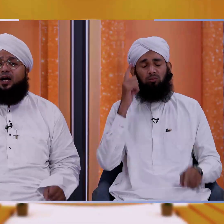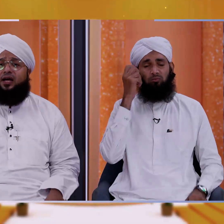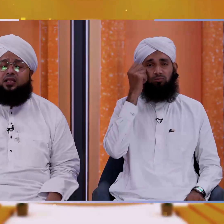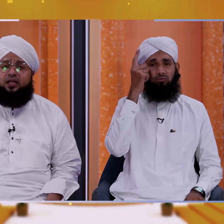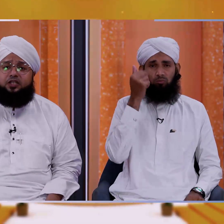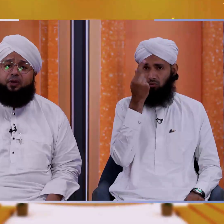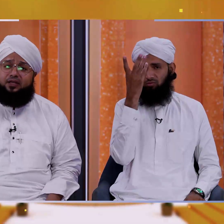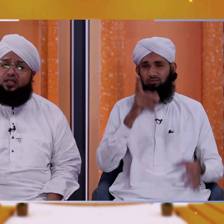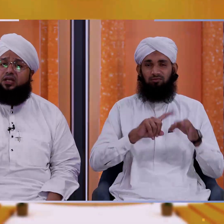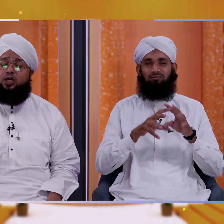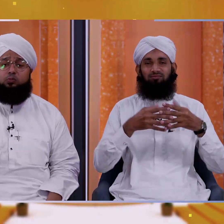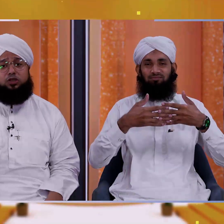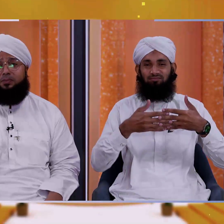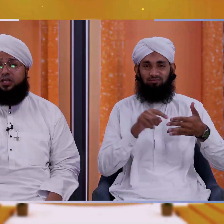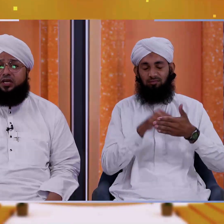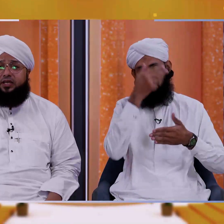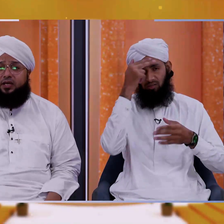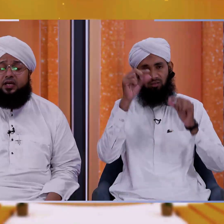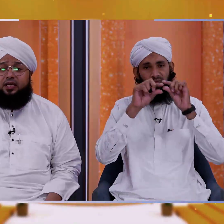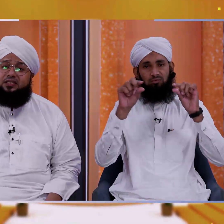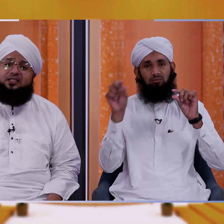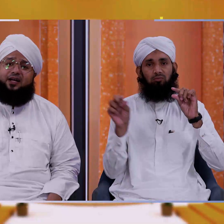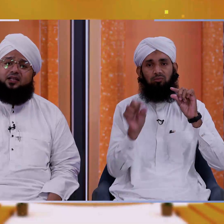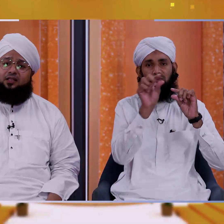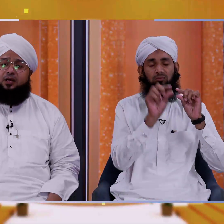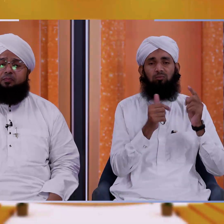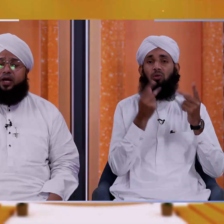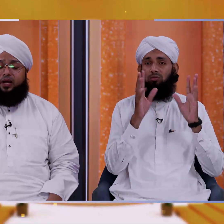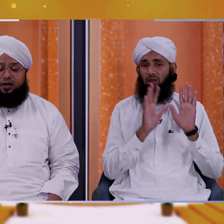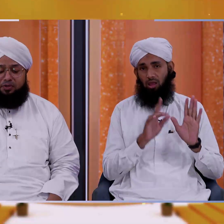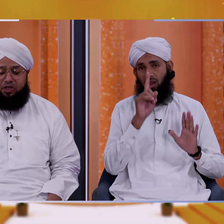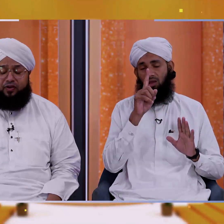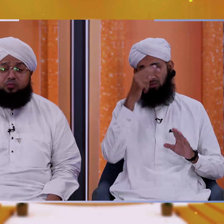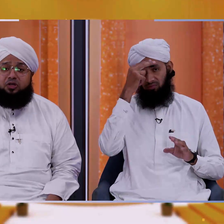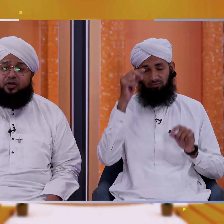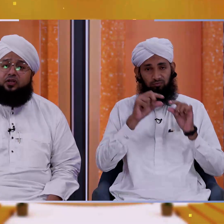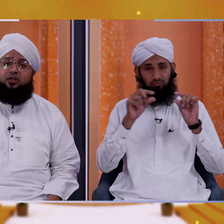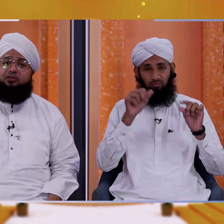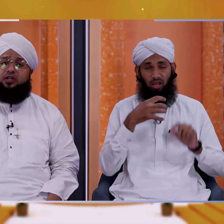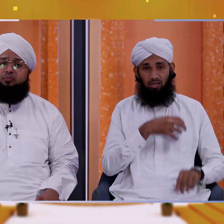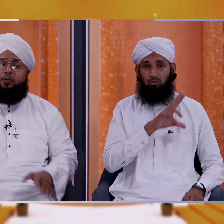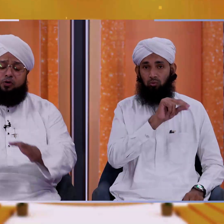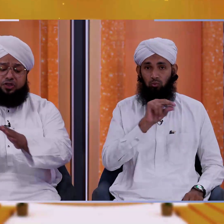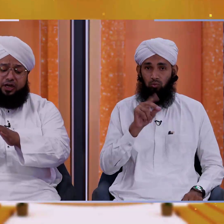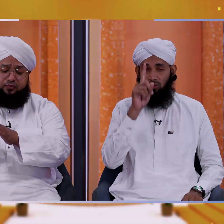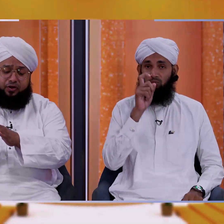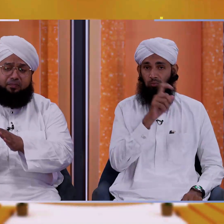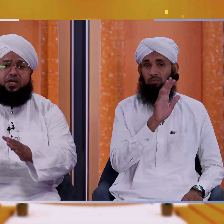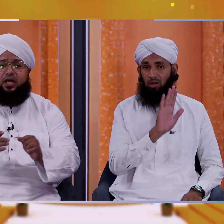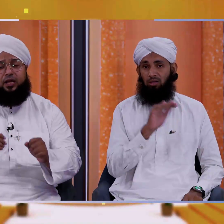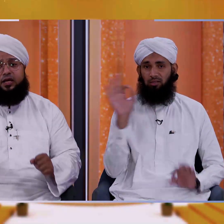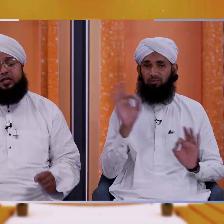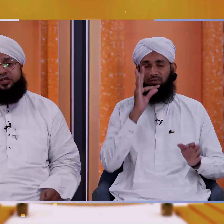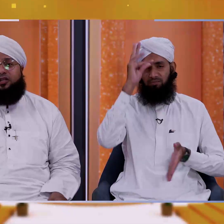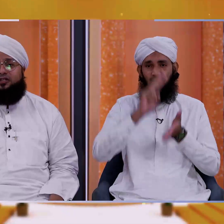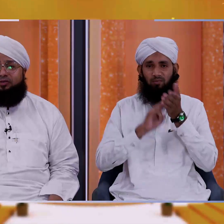ساری آیات ہیں جس میں حسد کی مذمت کی گئی ہے۔ اس کے ساتھ ساتھ پیارے آقا مدینے والے مصطفیٰ صلی اللہ علیہ وسلم کے بھی بہت سارے فرامین